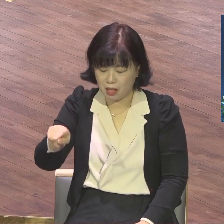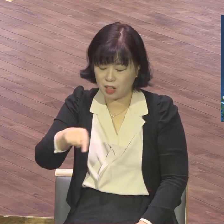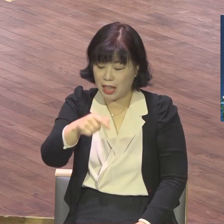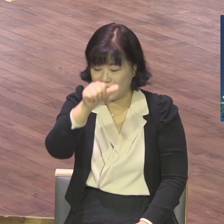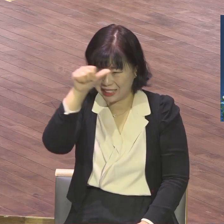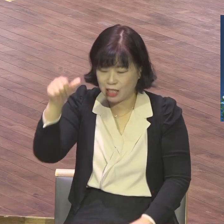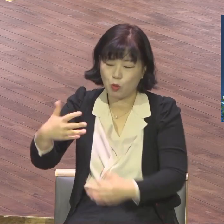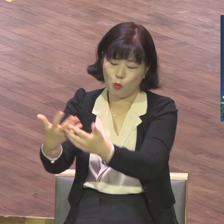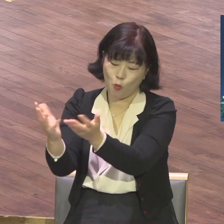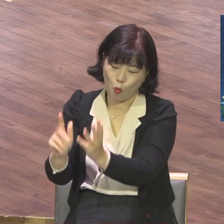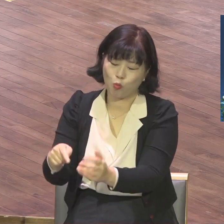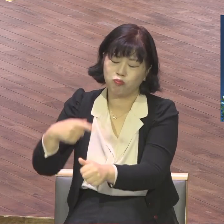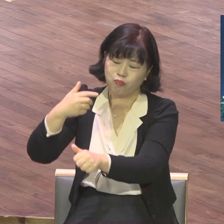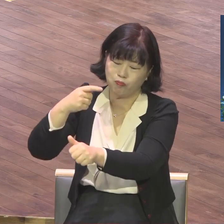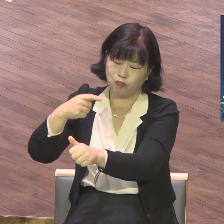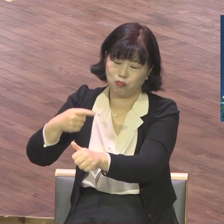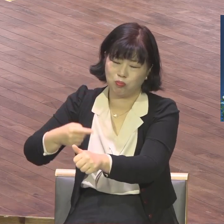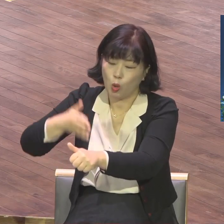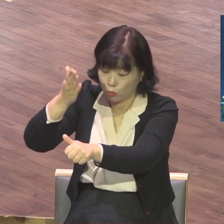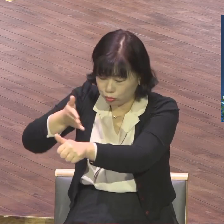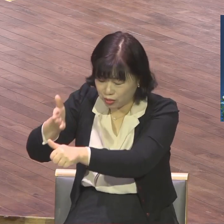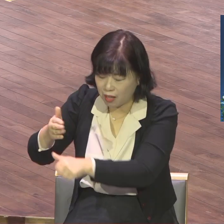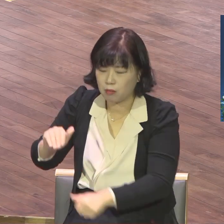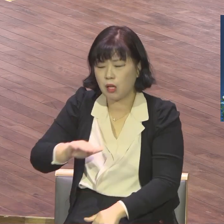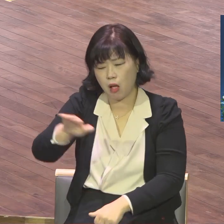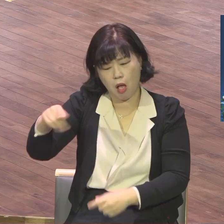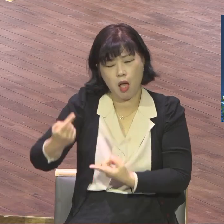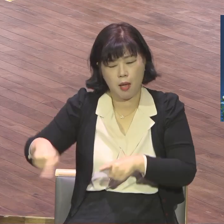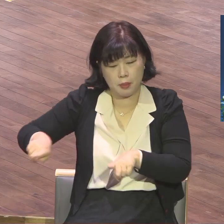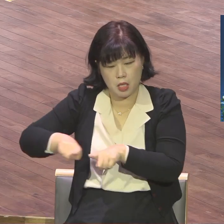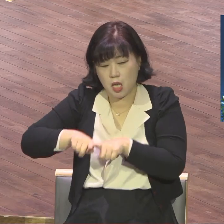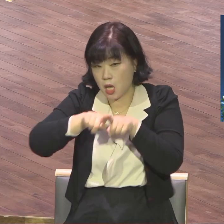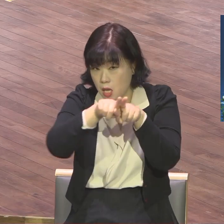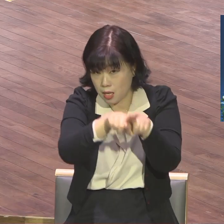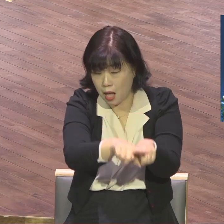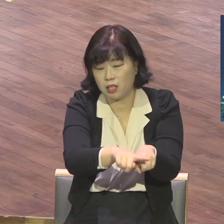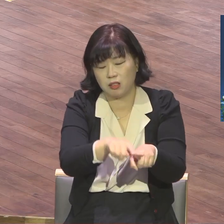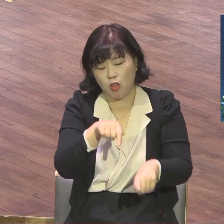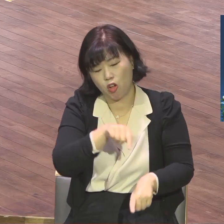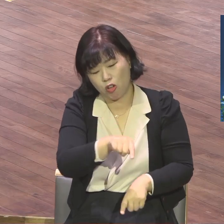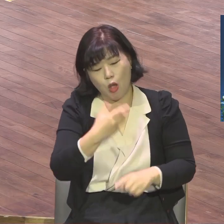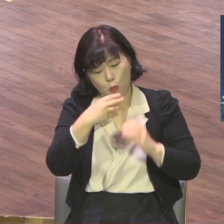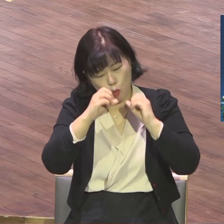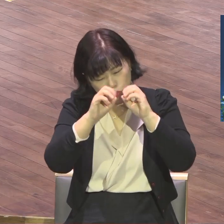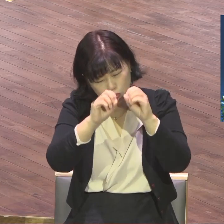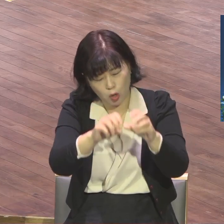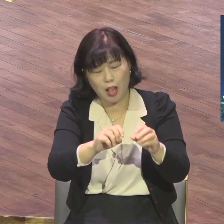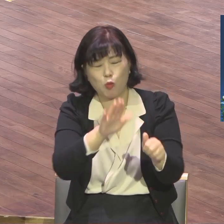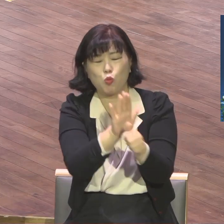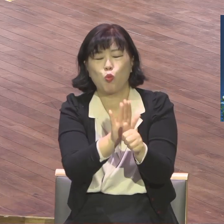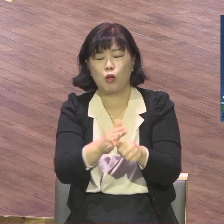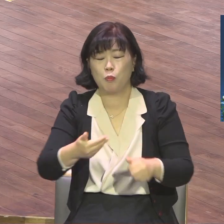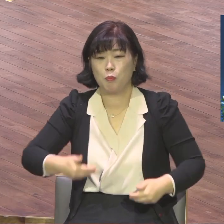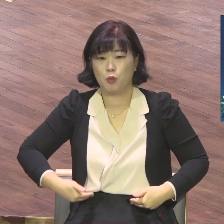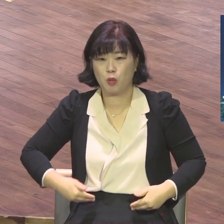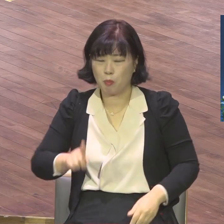받아가지고 저와 같이 237 나라 오청교 가면서 지금 뭐 파키스탄, 인도 지금 난리 났어요. 와달라고.